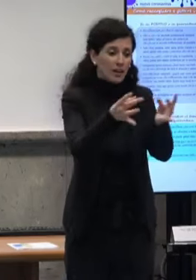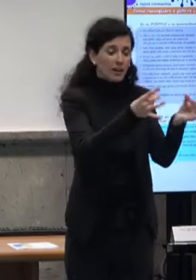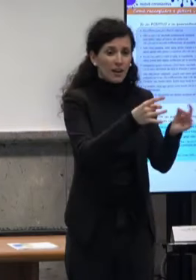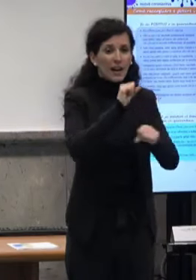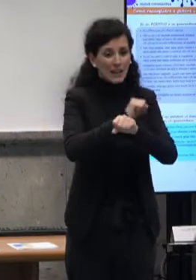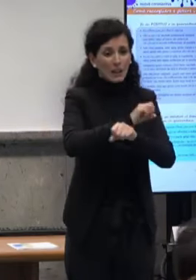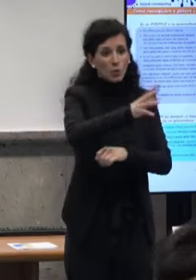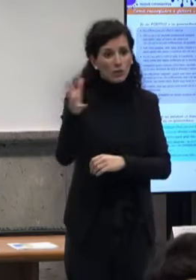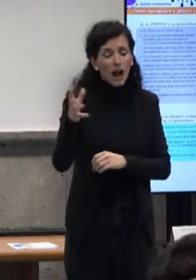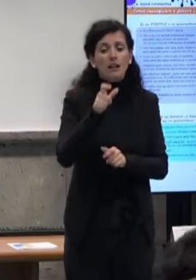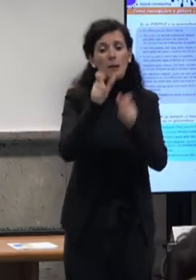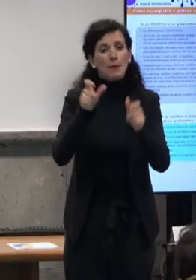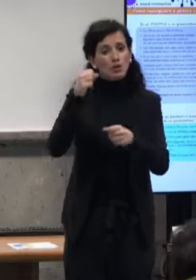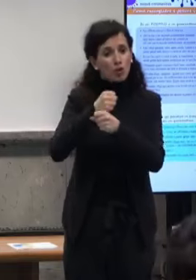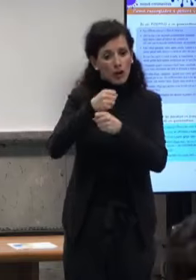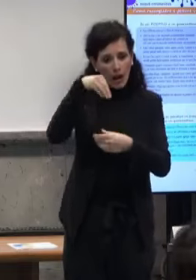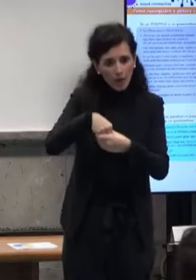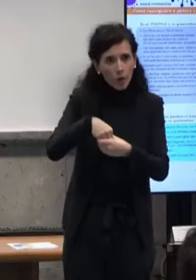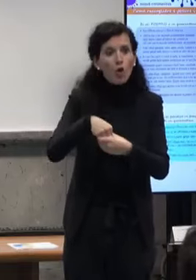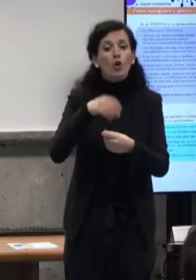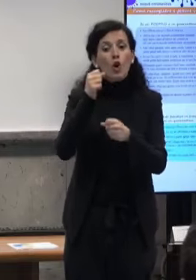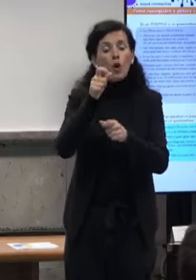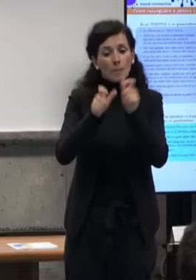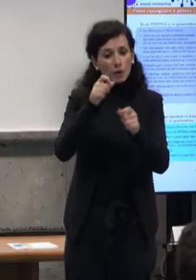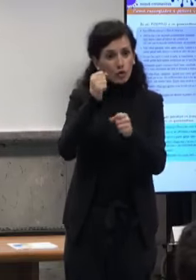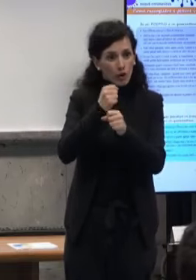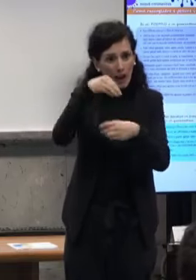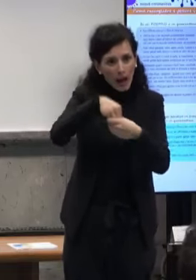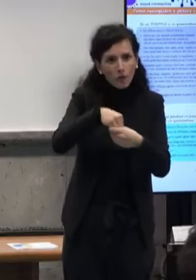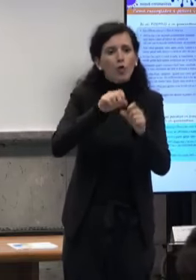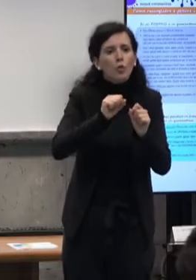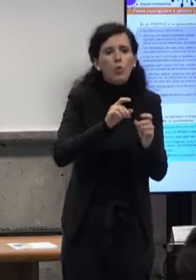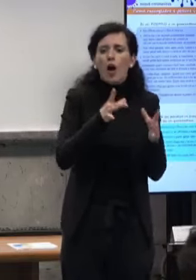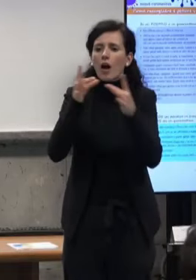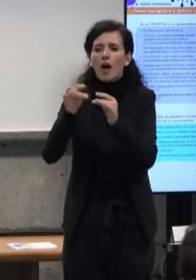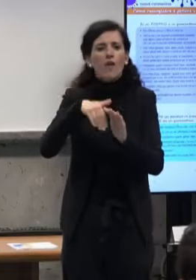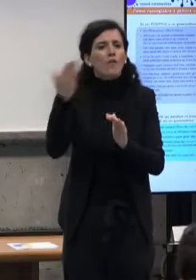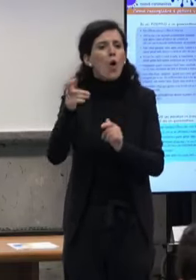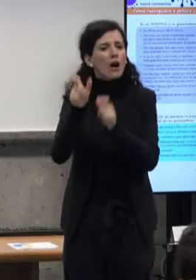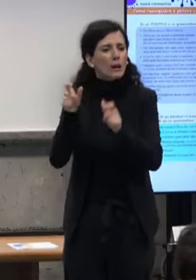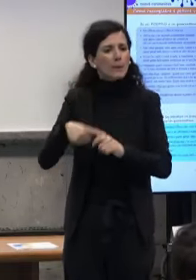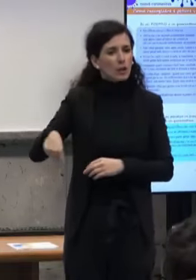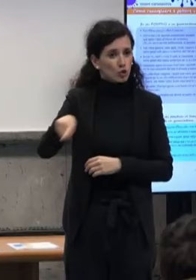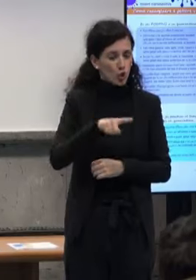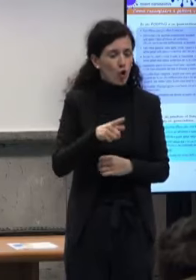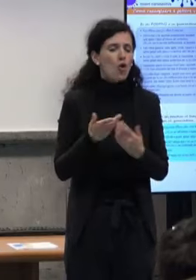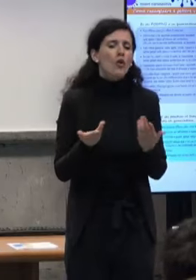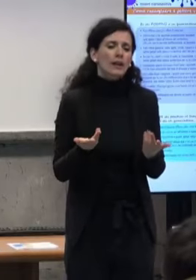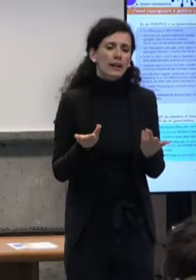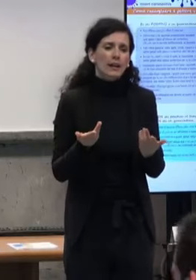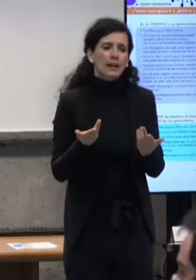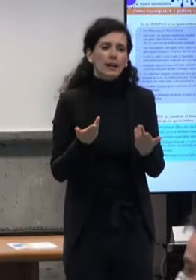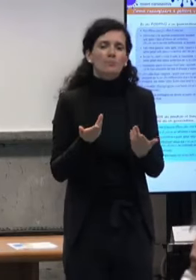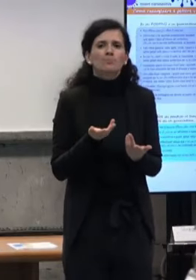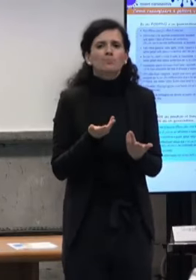e anche per la comunità esterna perché andrebbe a ricadere poi fortemente sulla comunità esterna quindi non si deve